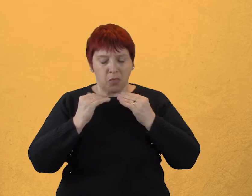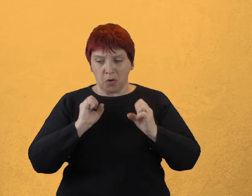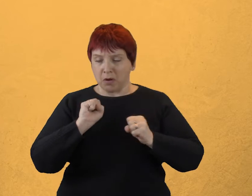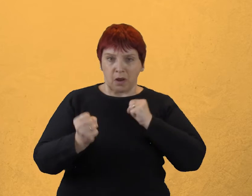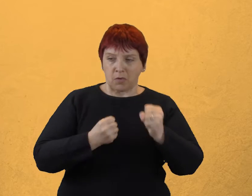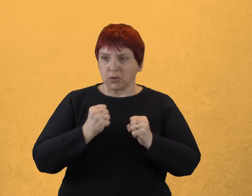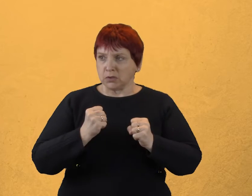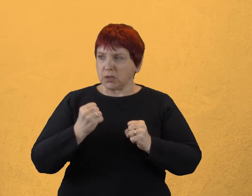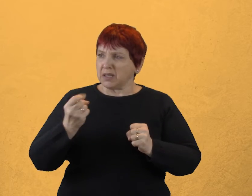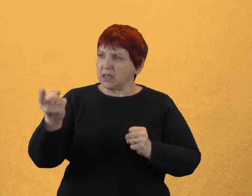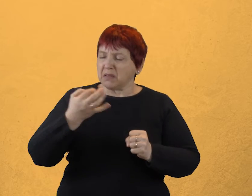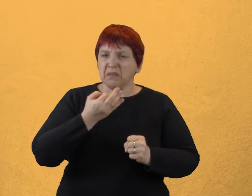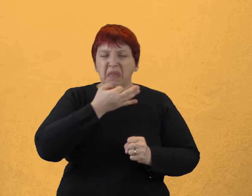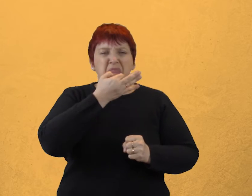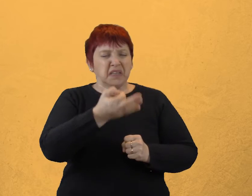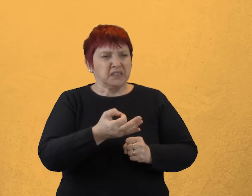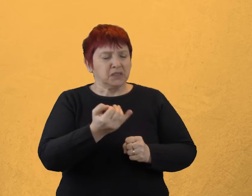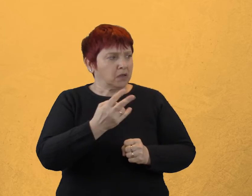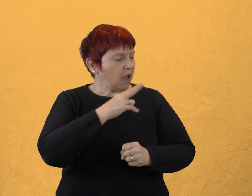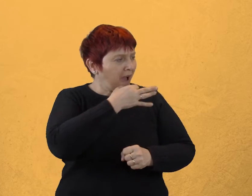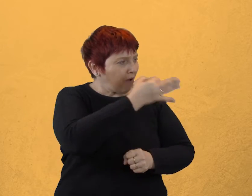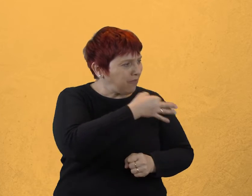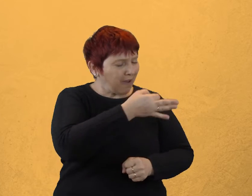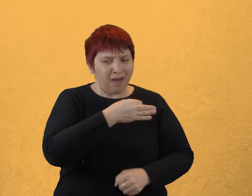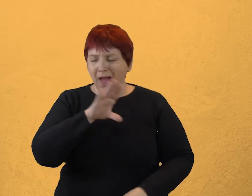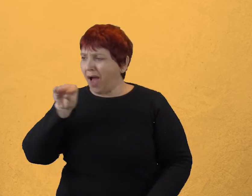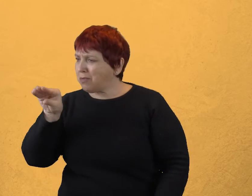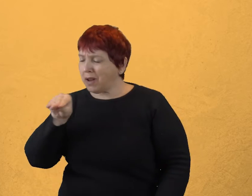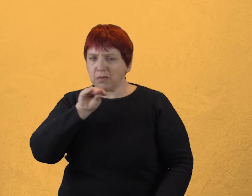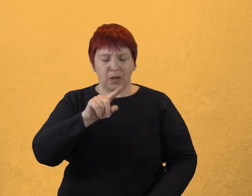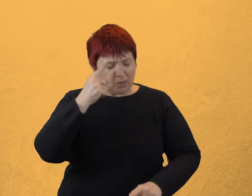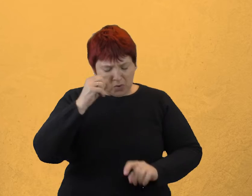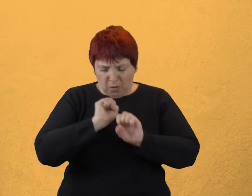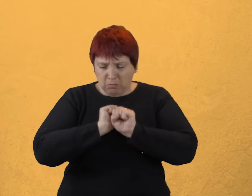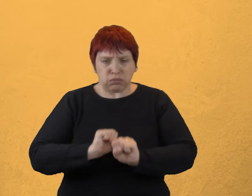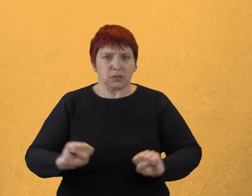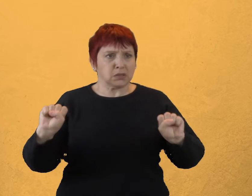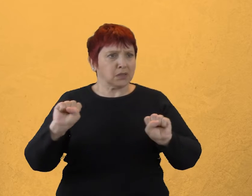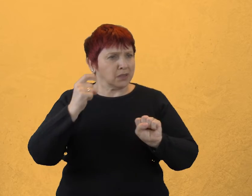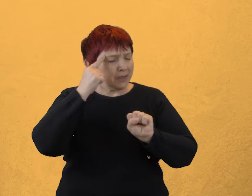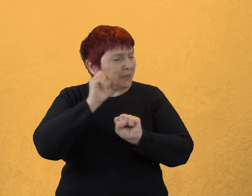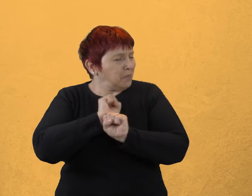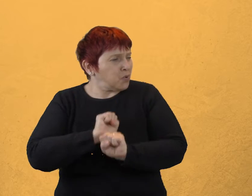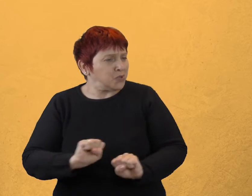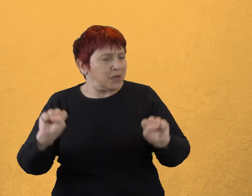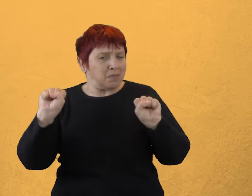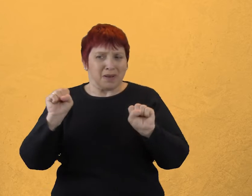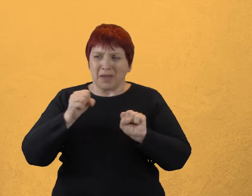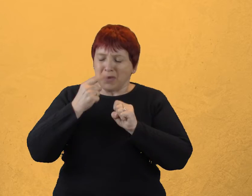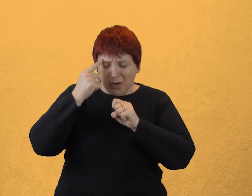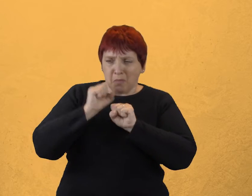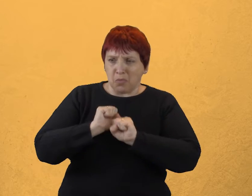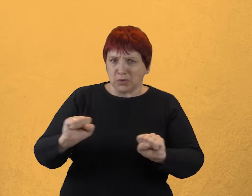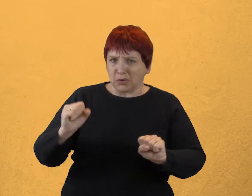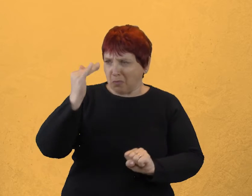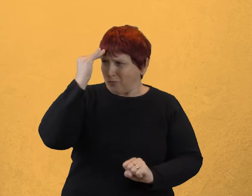eléctrico, y no hacía otra cosa que decir para un lado y para otro: "No puede ser, es lo último que me faltaba, estamos